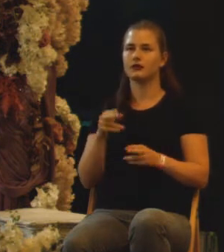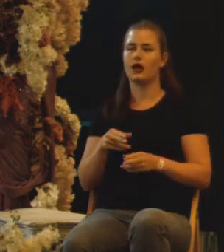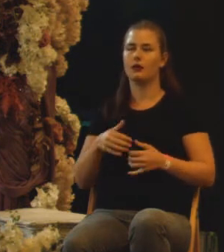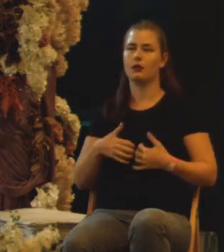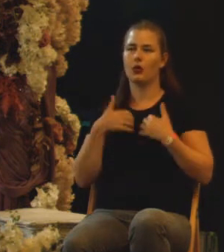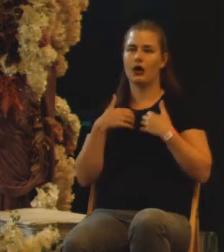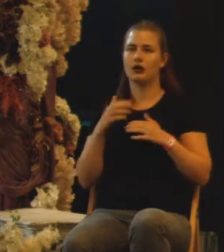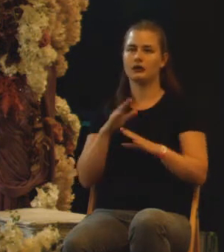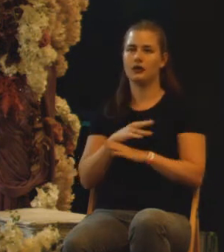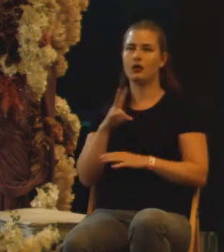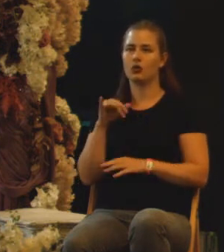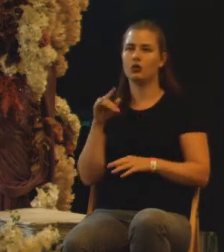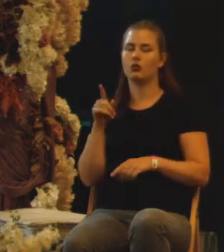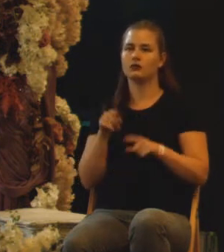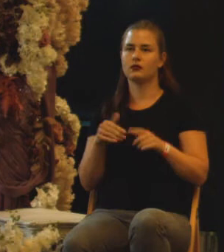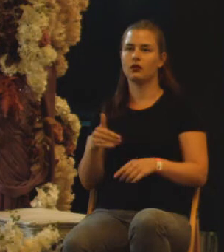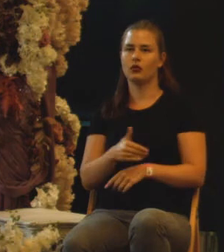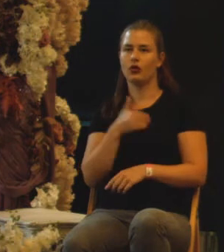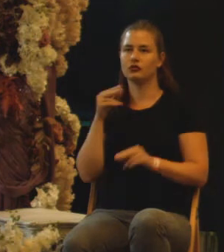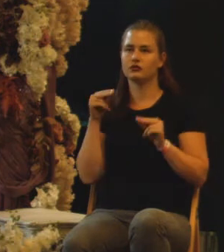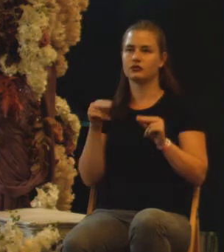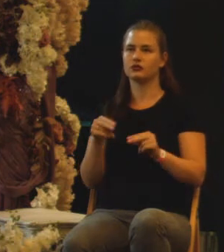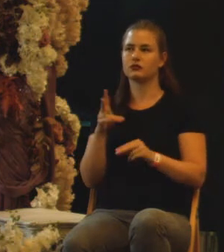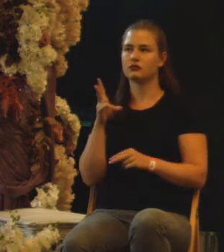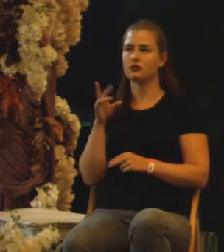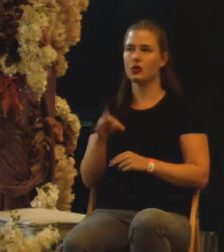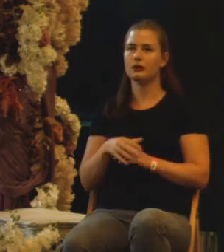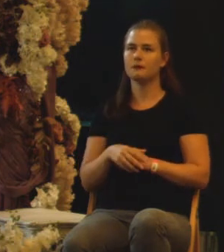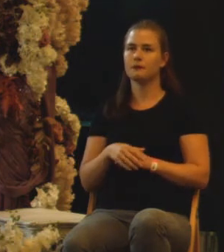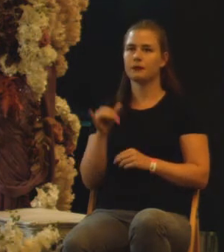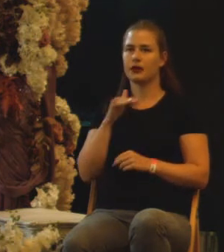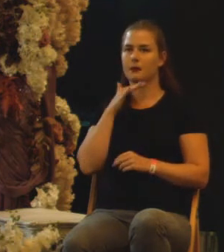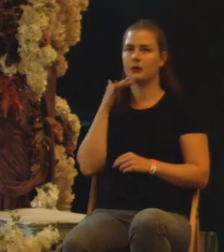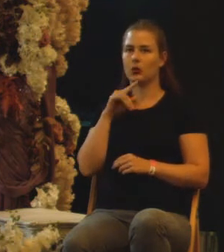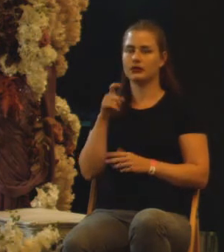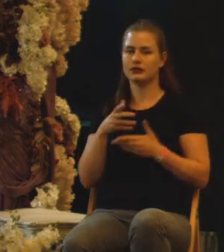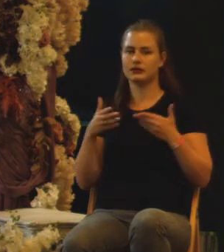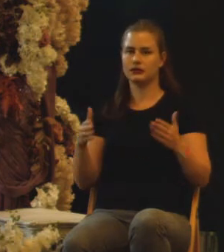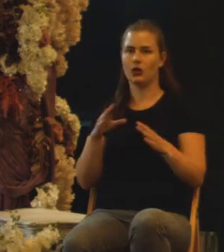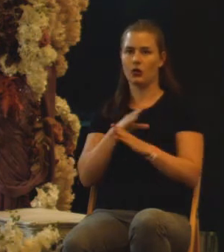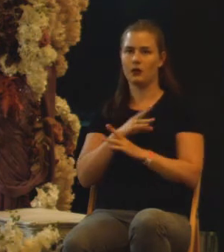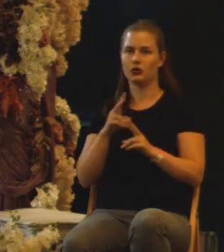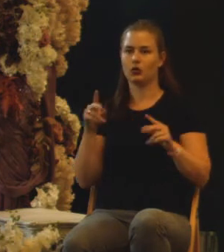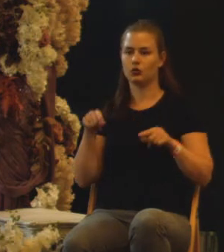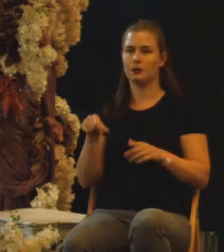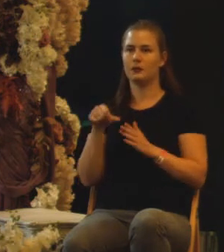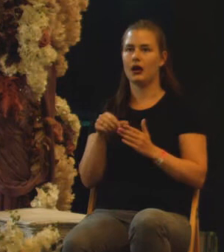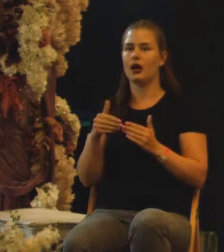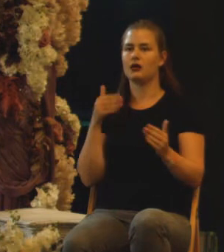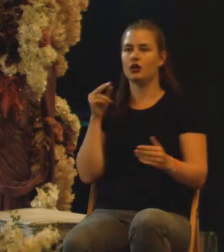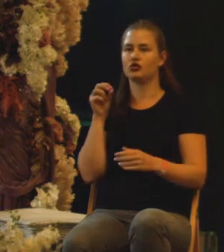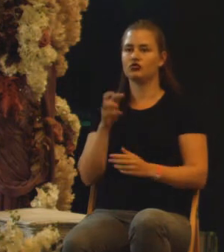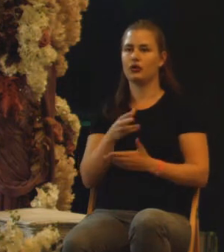ну, хочется, честно. Но, ну, и многие из нас умрут, кто здесь присутствует раньше, чем мы